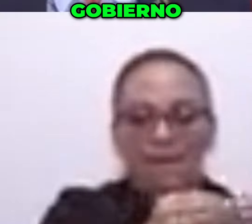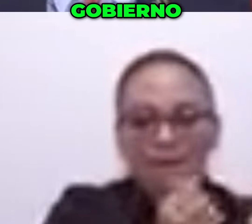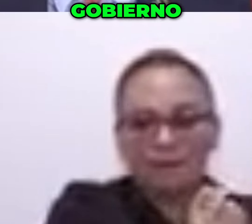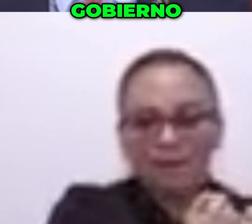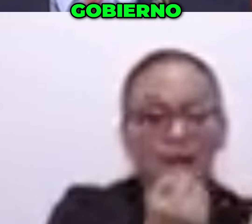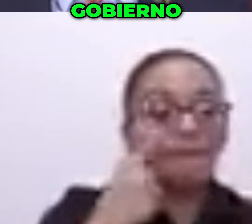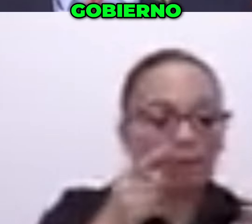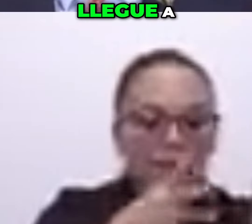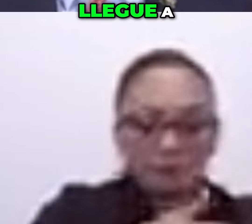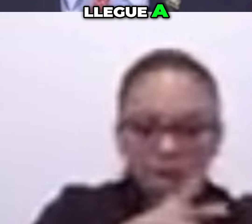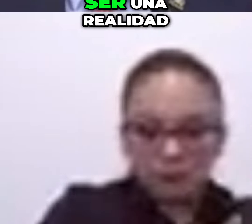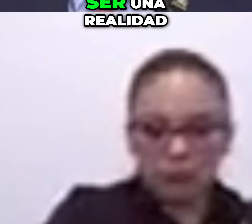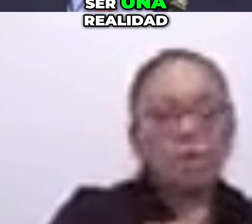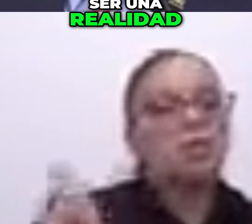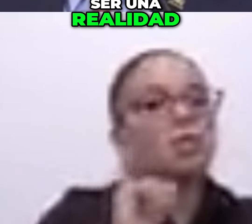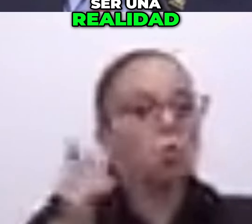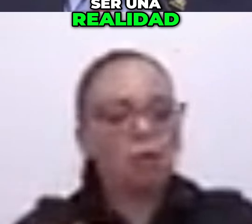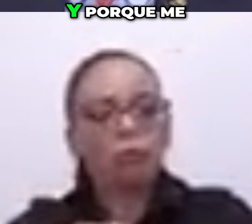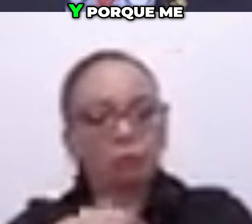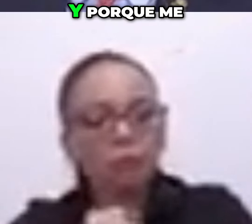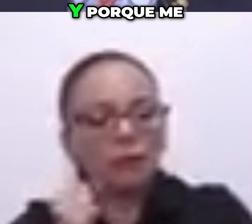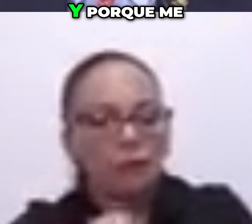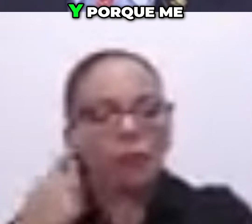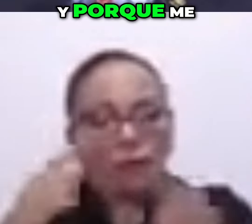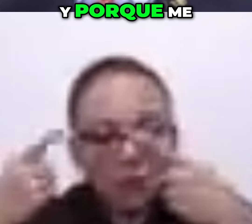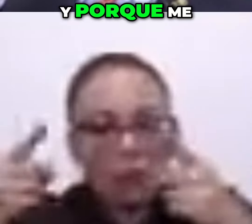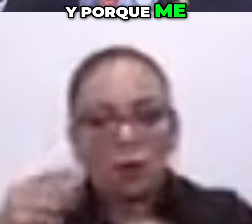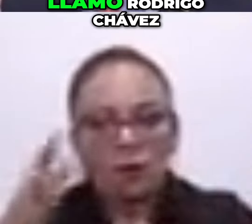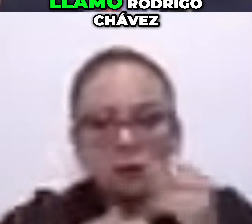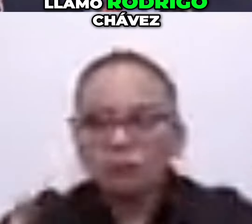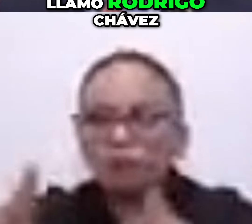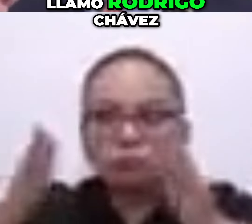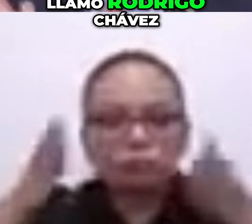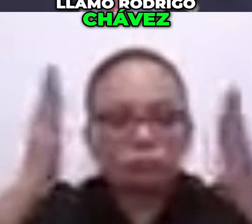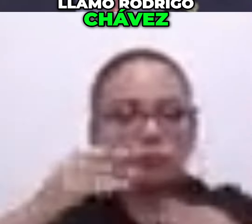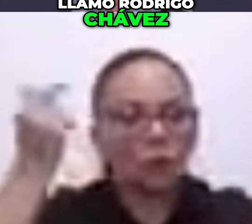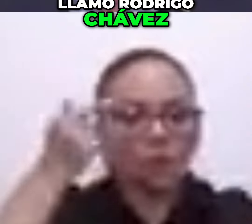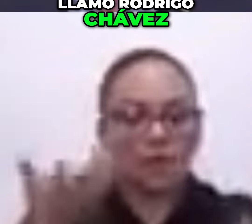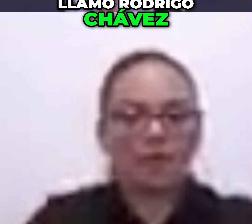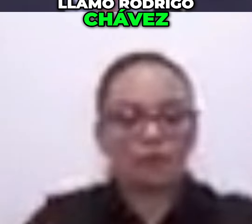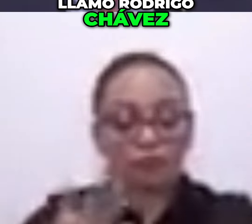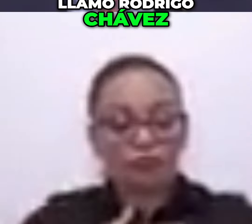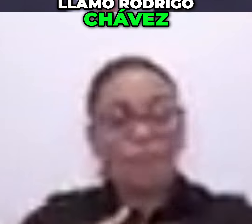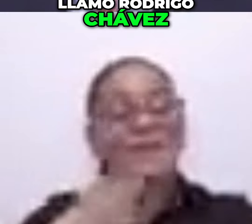Gobierno llegue a ser una realidad. Y porque me llamo Rodrigo